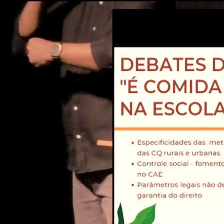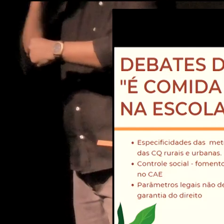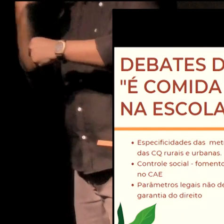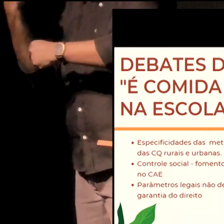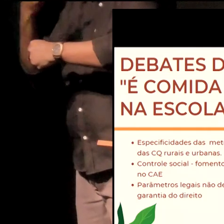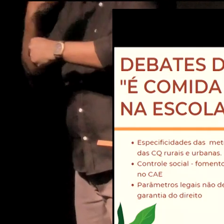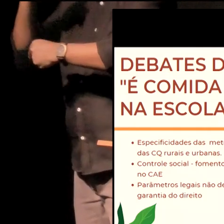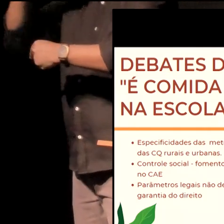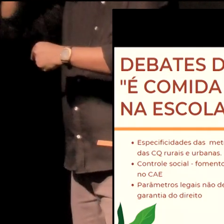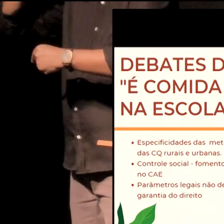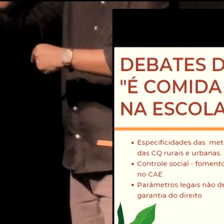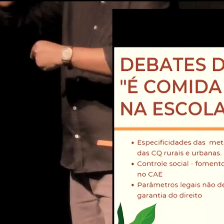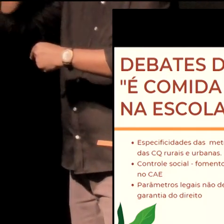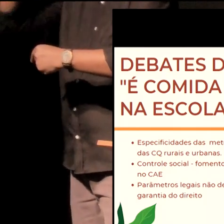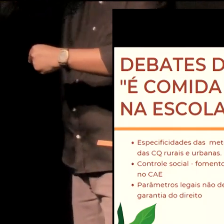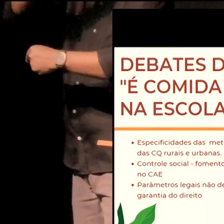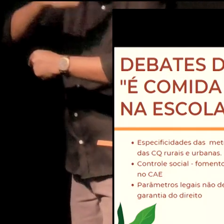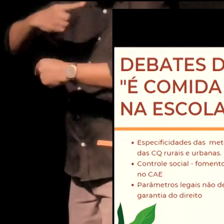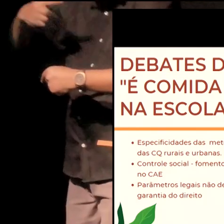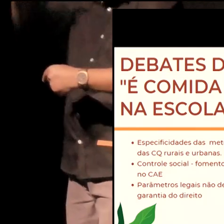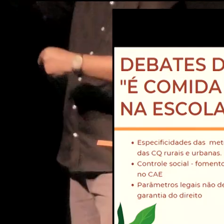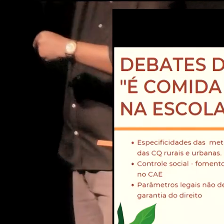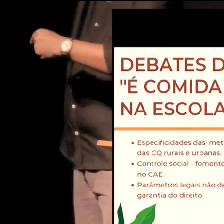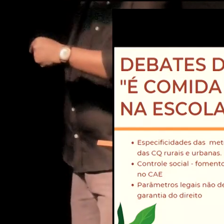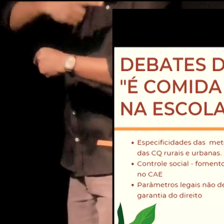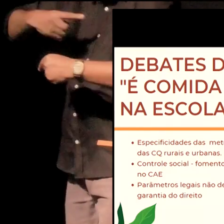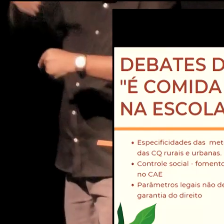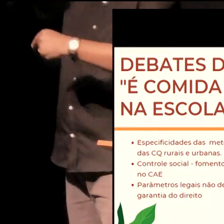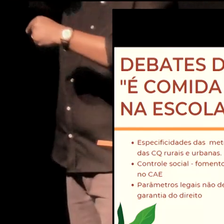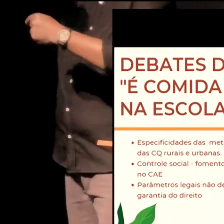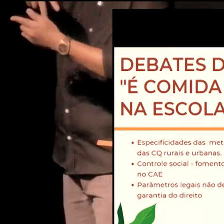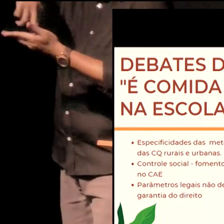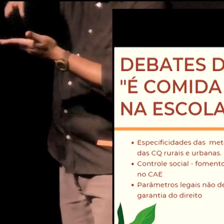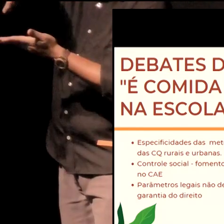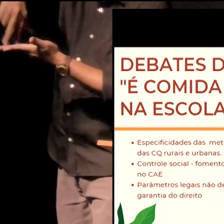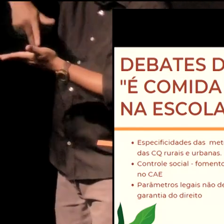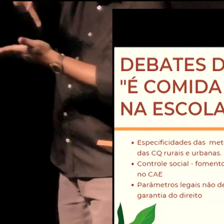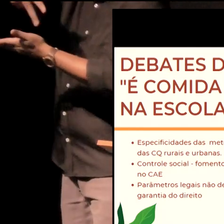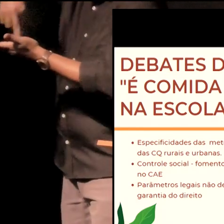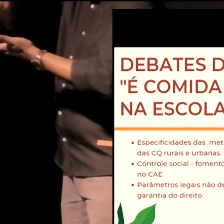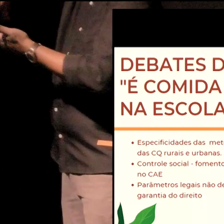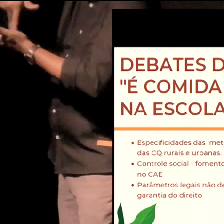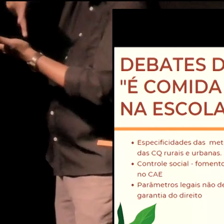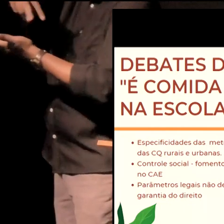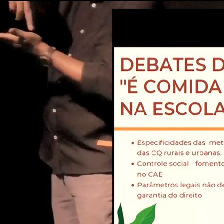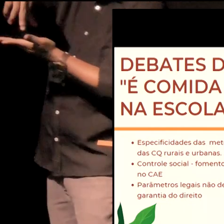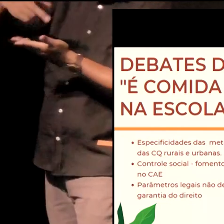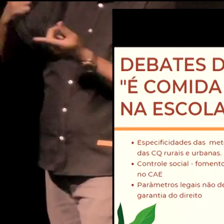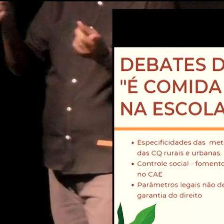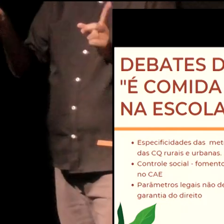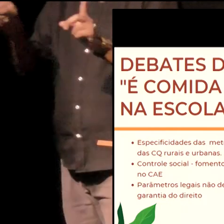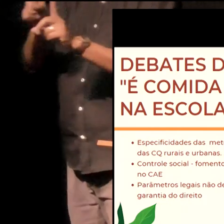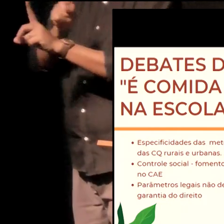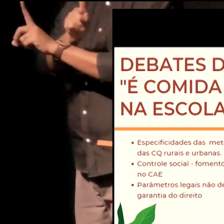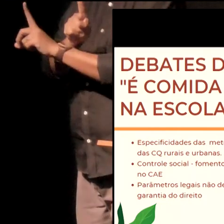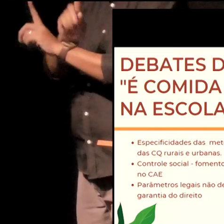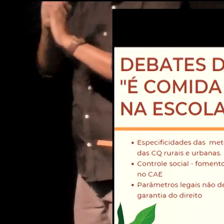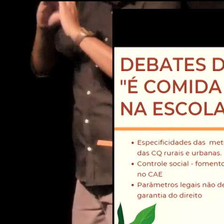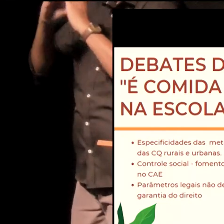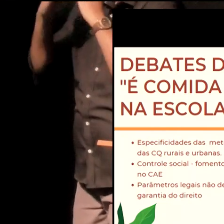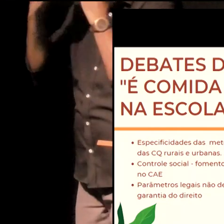uma visão é folclórica até né é do que que aquelas comunidades são comunidades